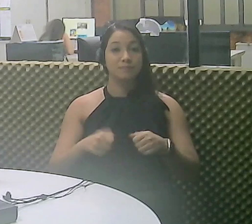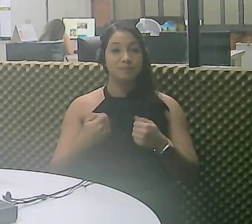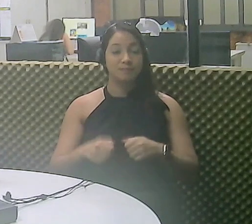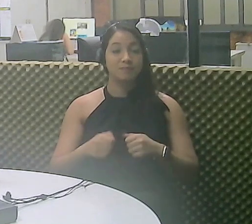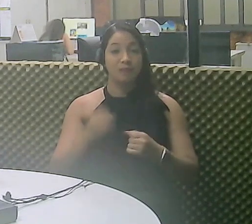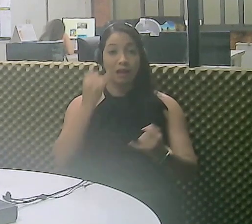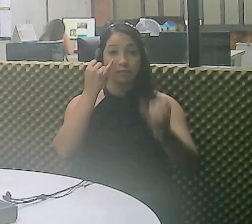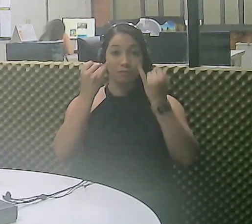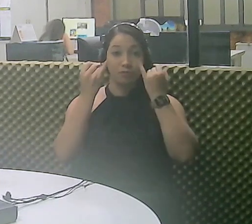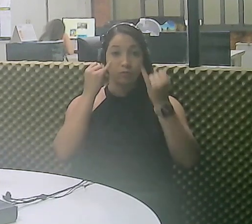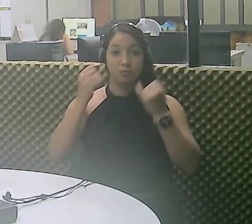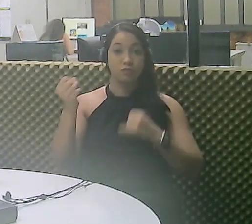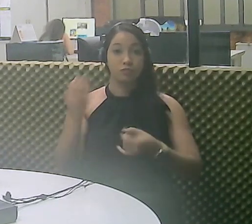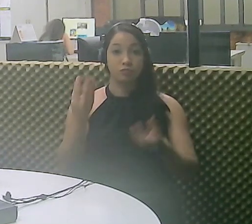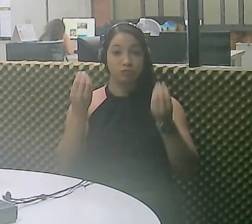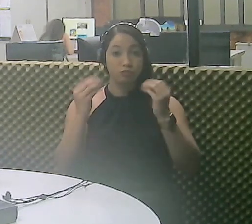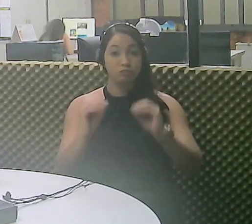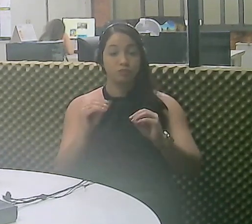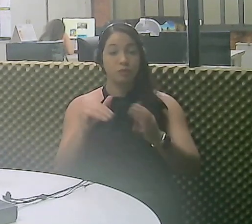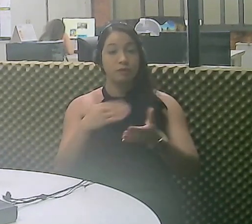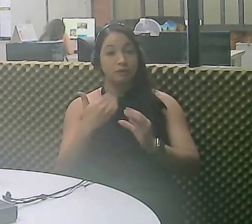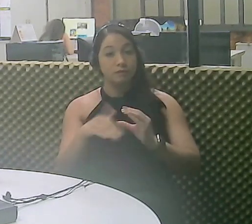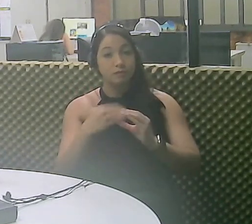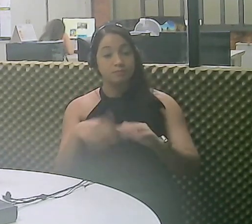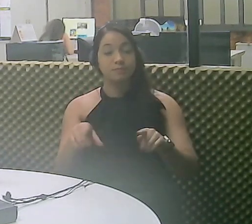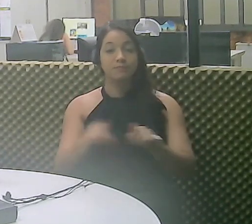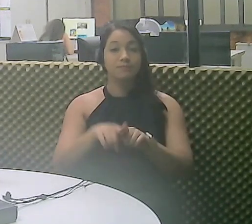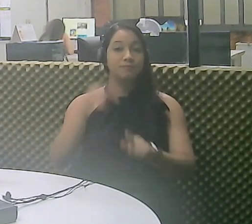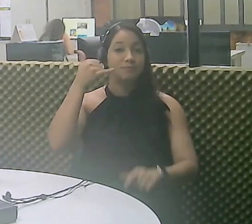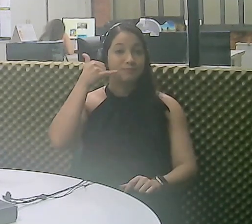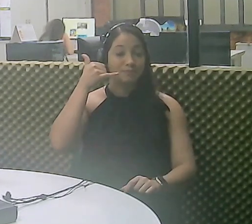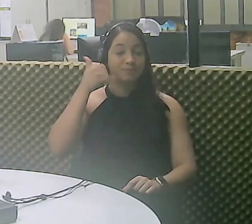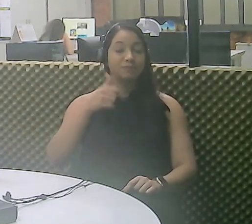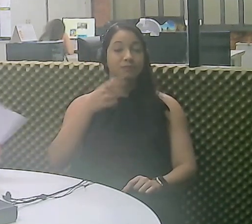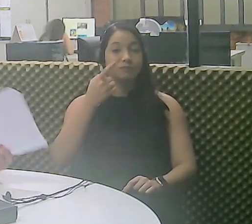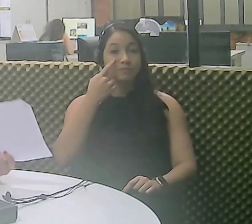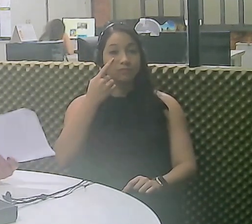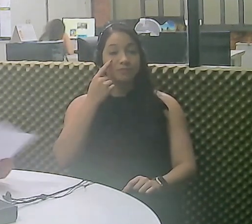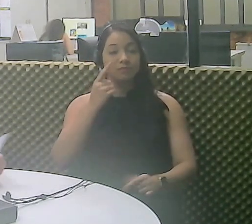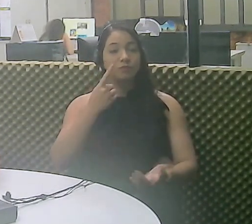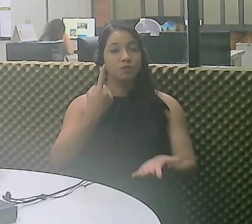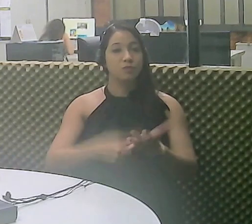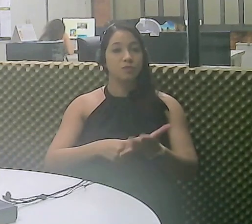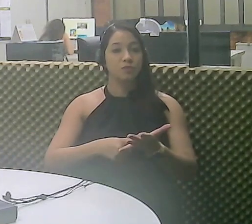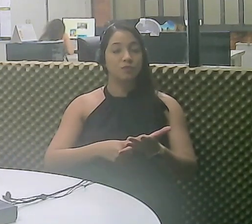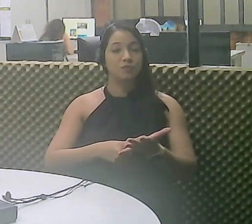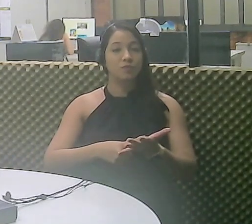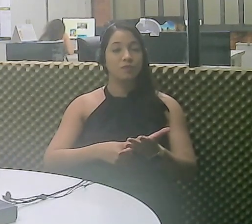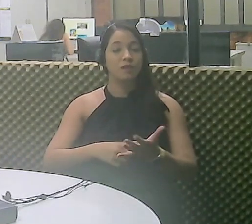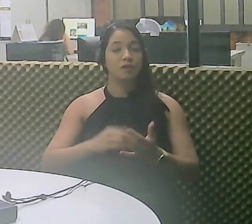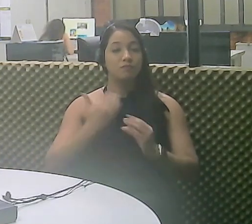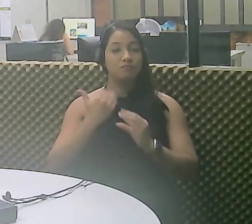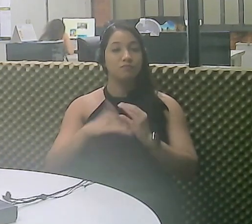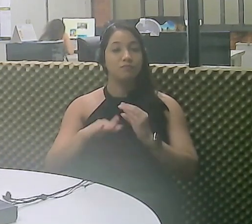manter as informações atualizadas, como e-mail e telefone, e se atentarem à confirmação do agendamento,